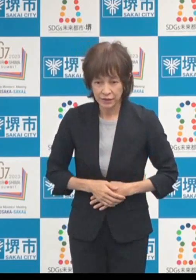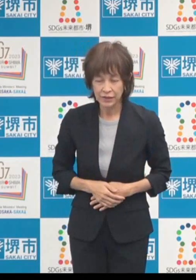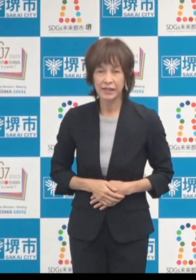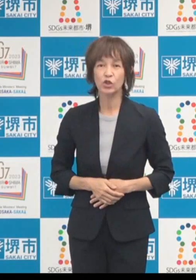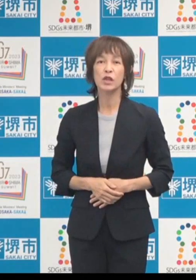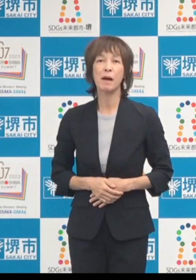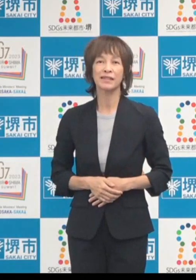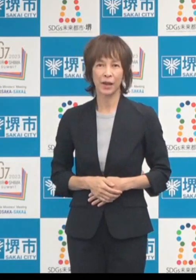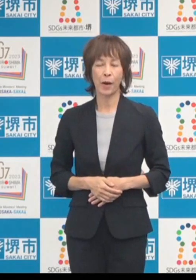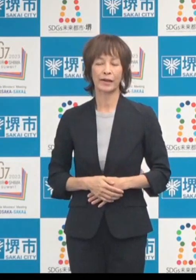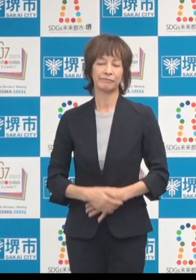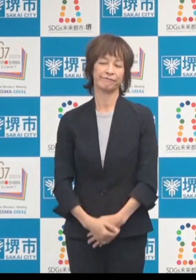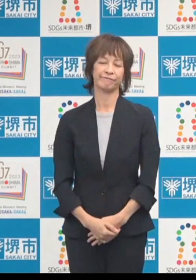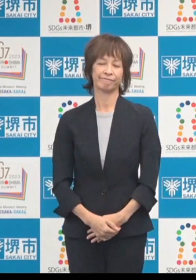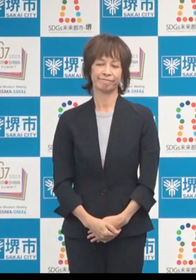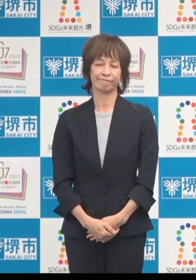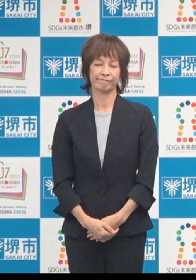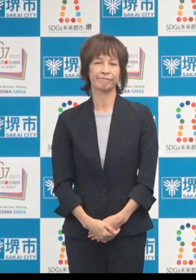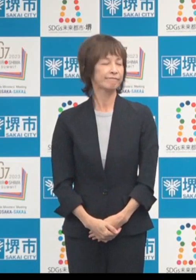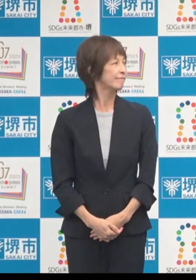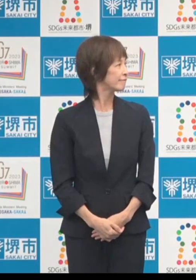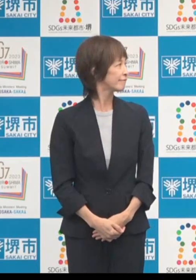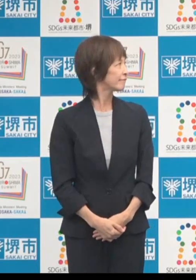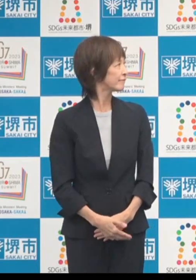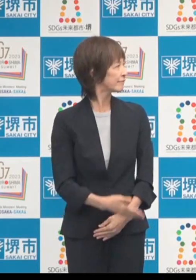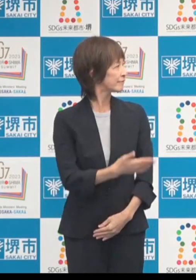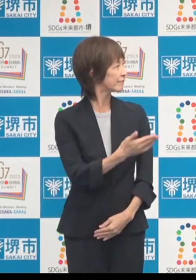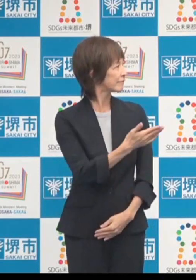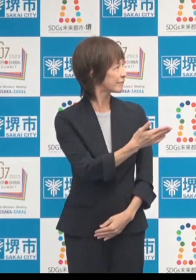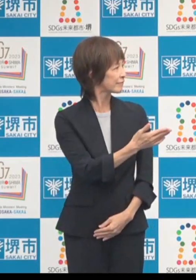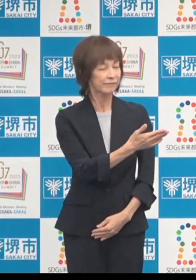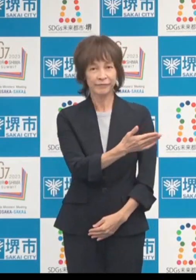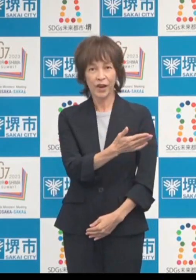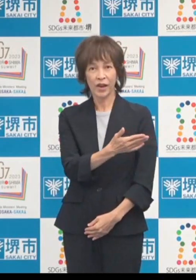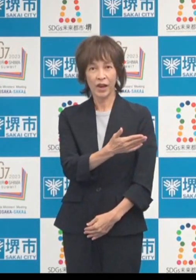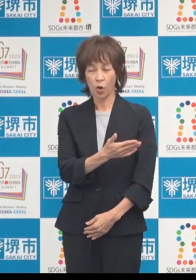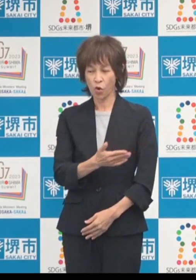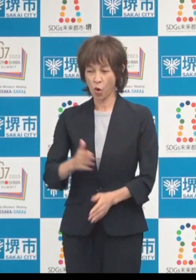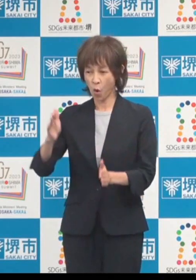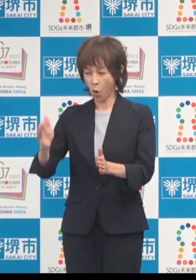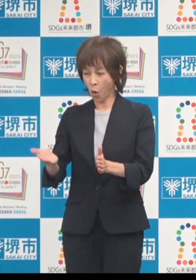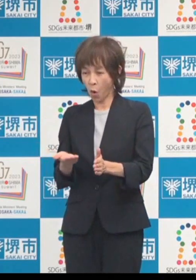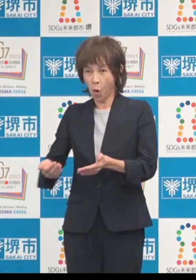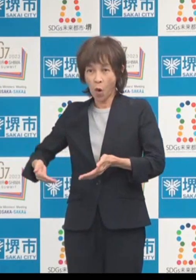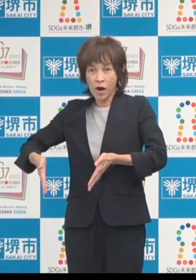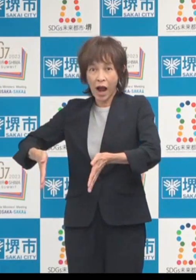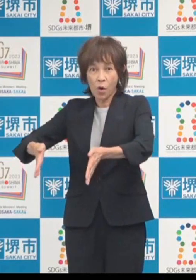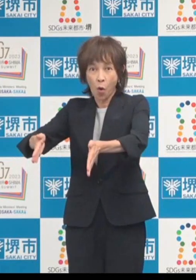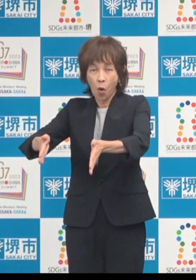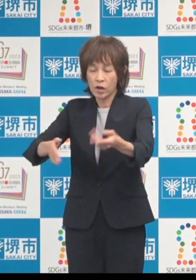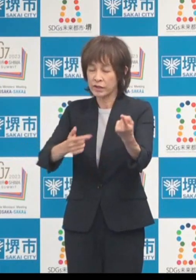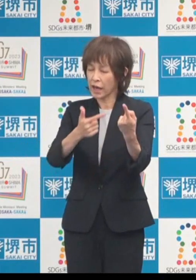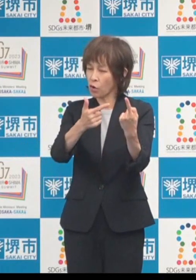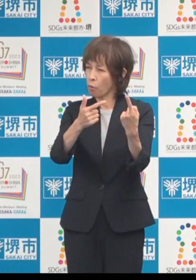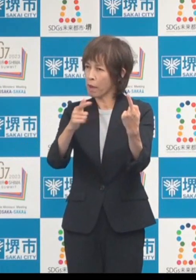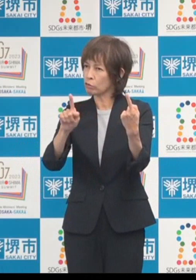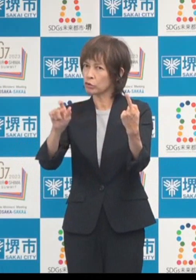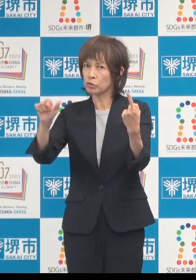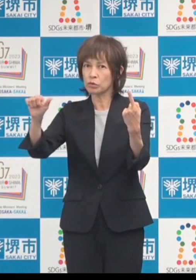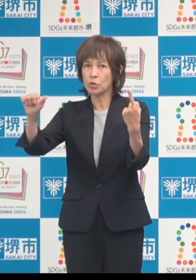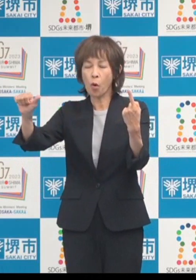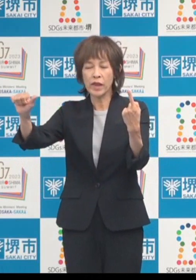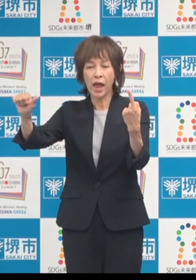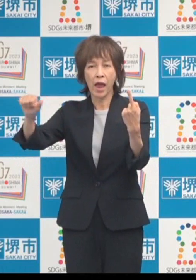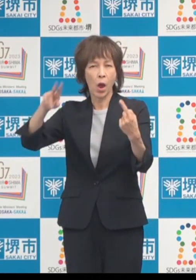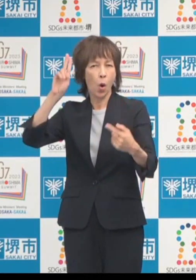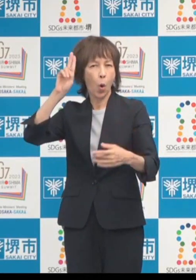につきましては、この観光エリアですね、1615年、大阪夏の